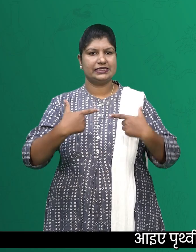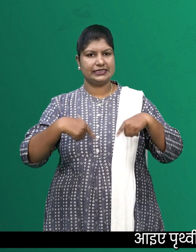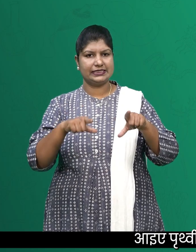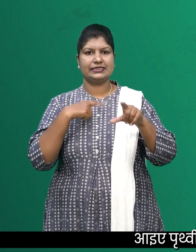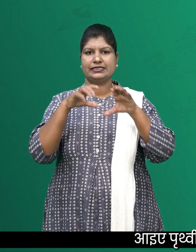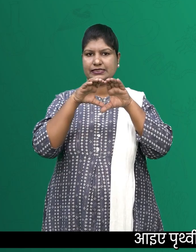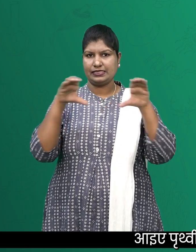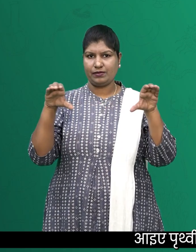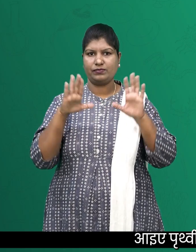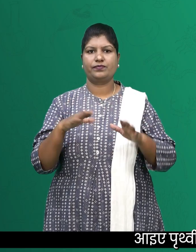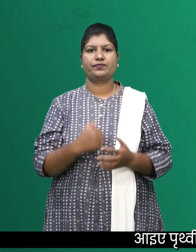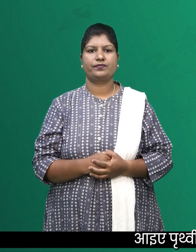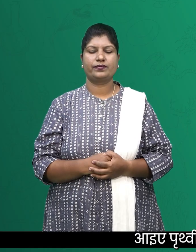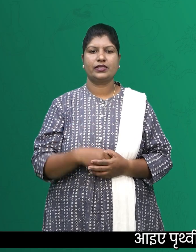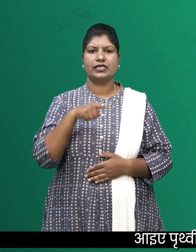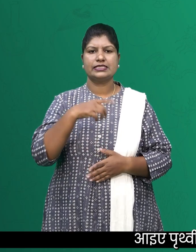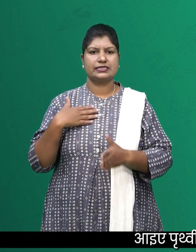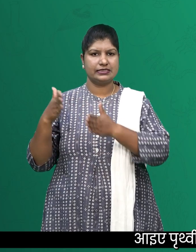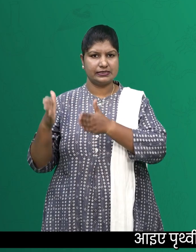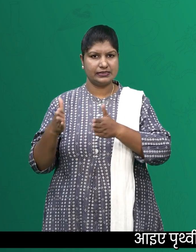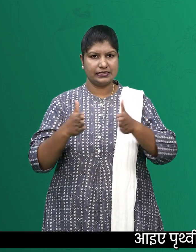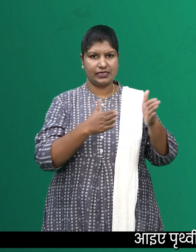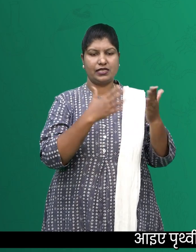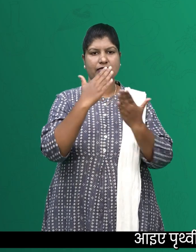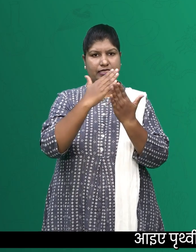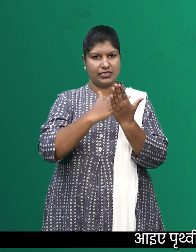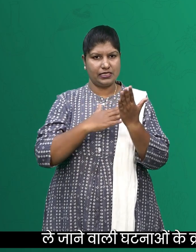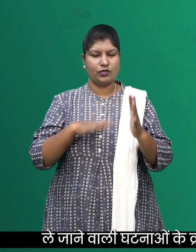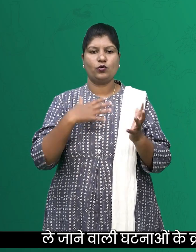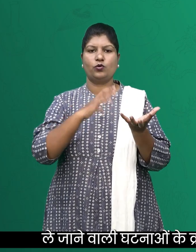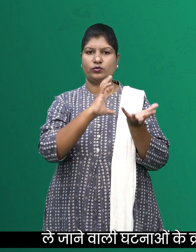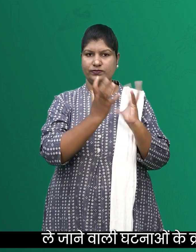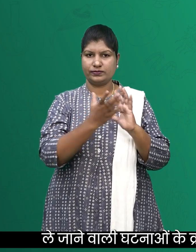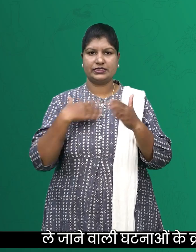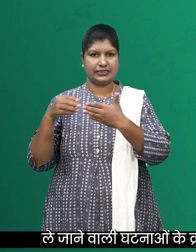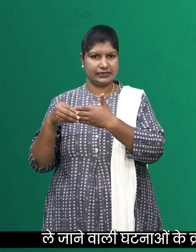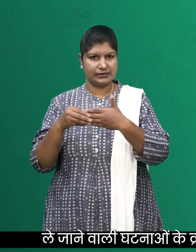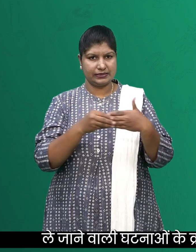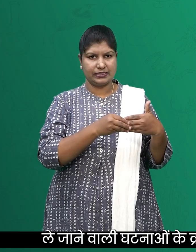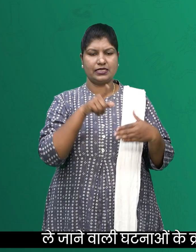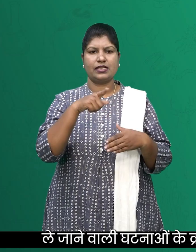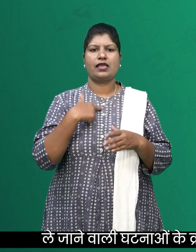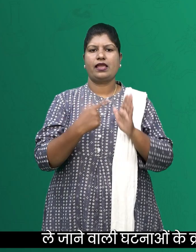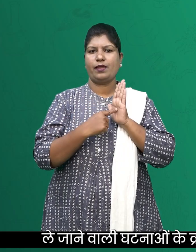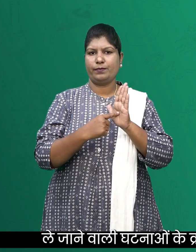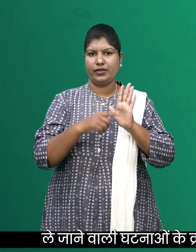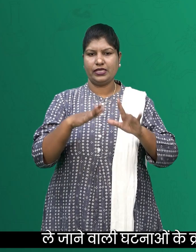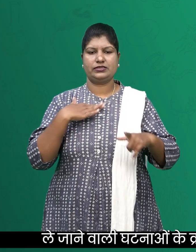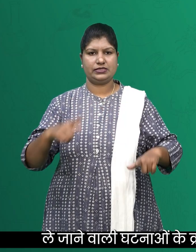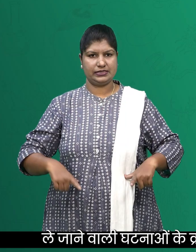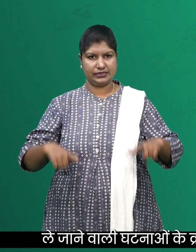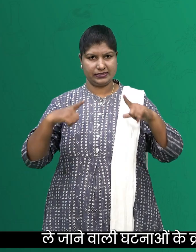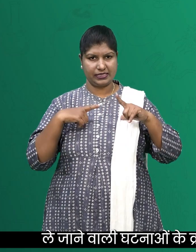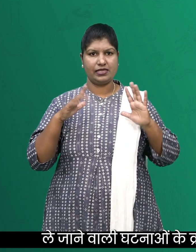आइए पृथ्वी पर जीवन की उपस्थिति की ओर ले जाने वाले घटनाओं के क्रम